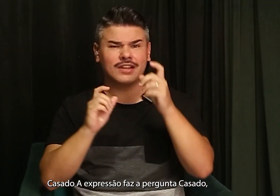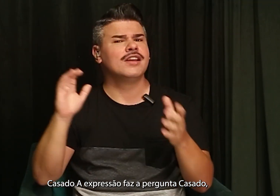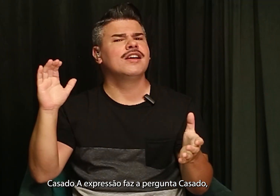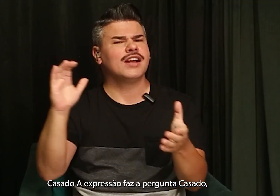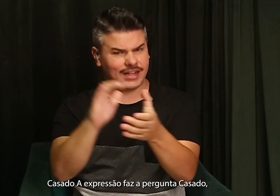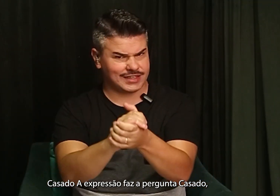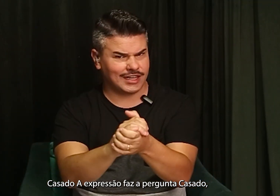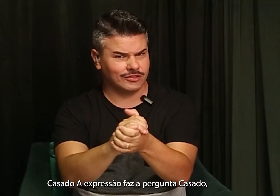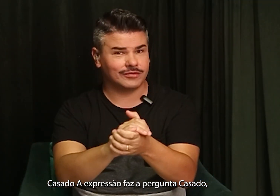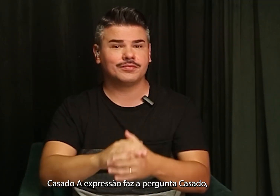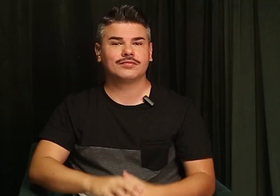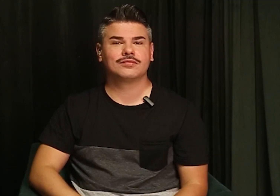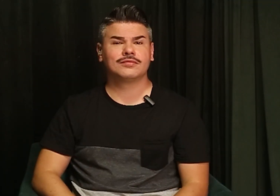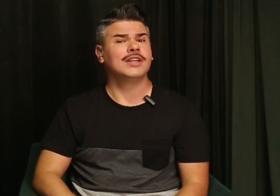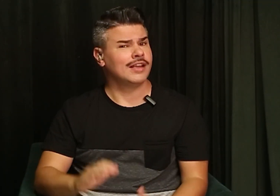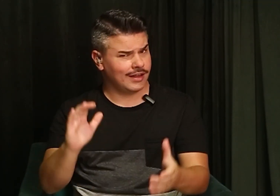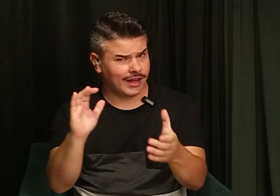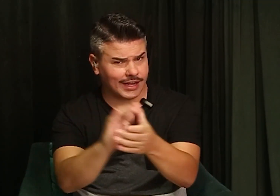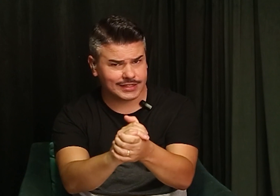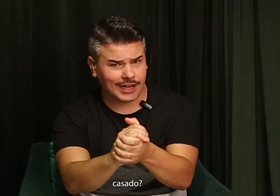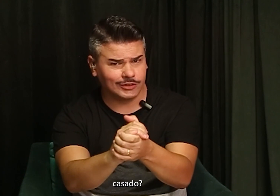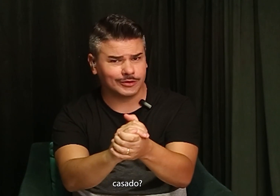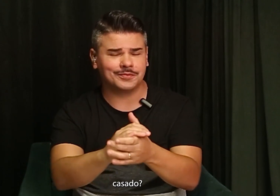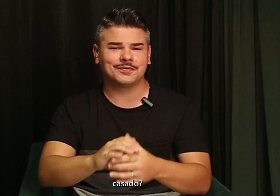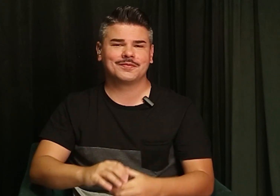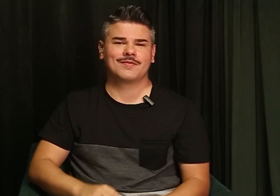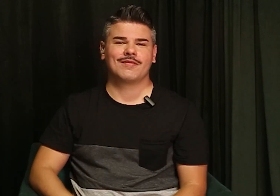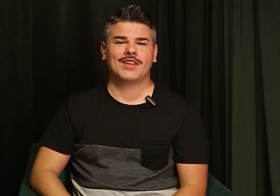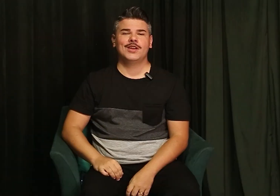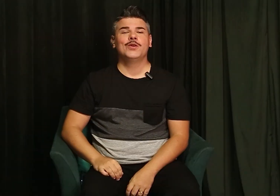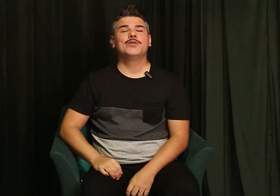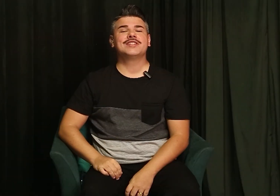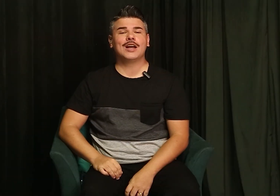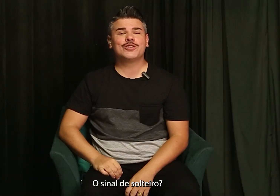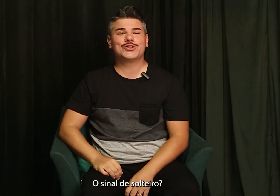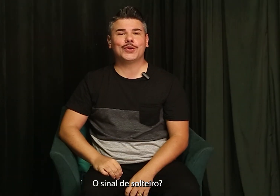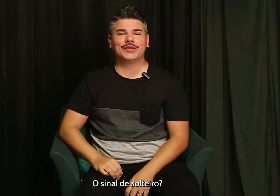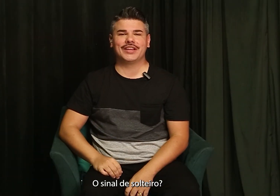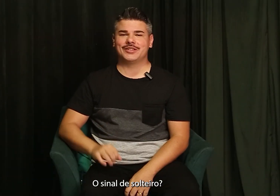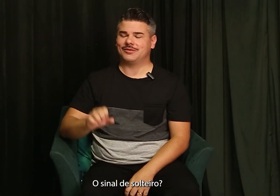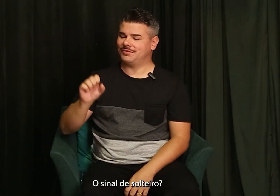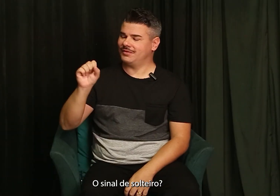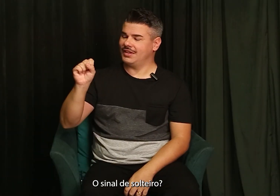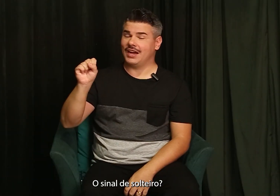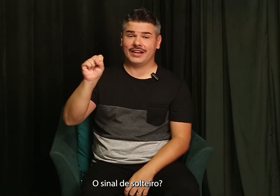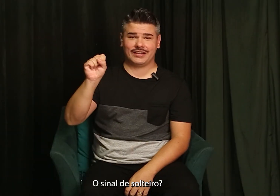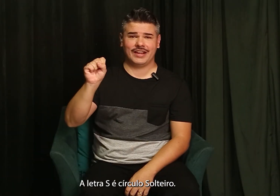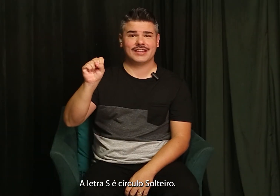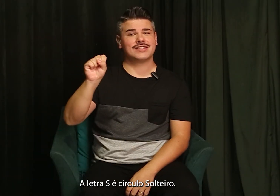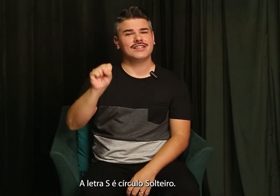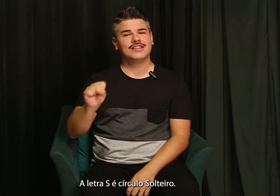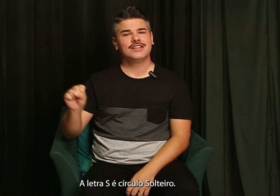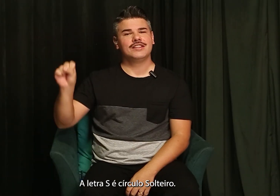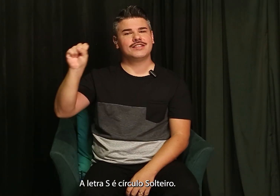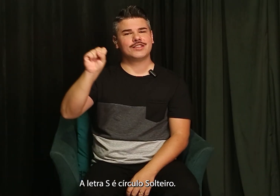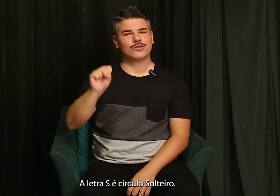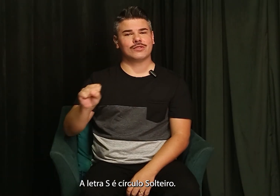pergunta. Casado? Casado? O sinal de solteiro. A letra S e